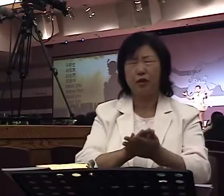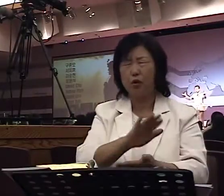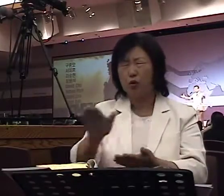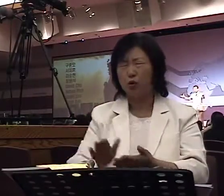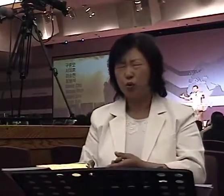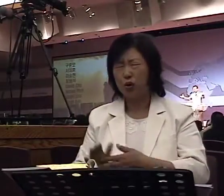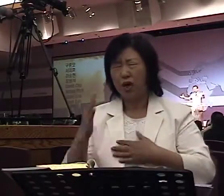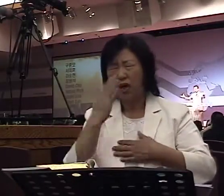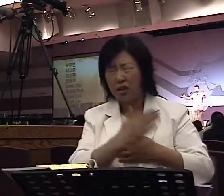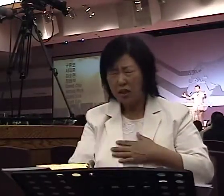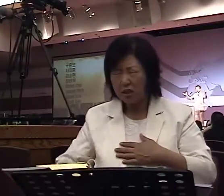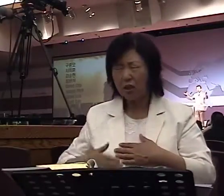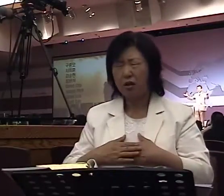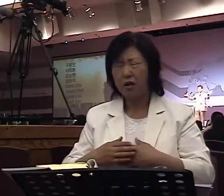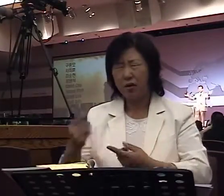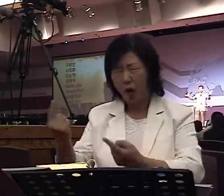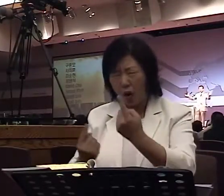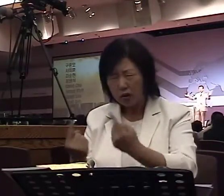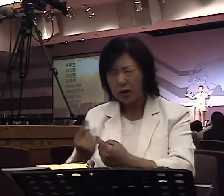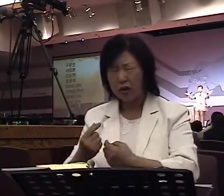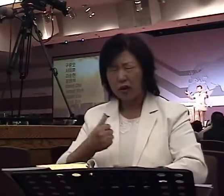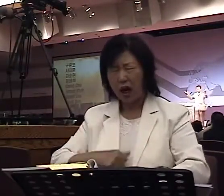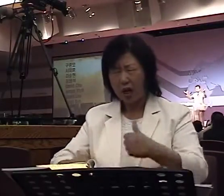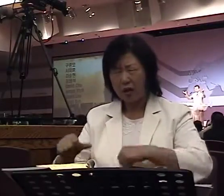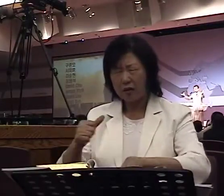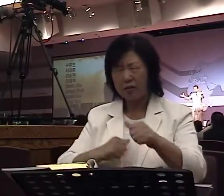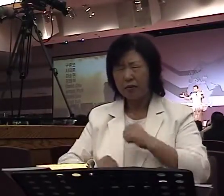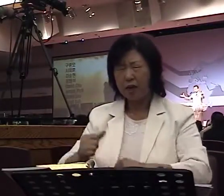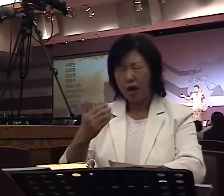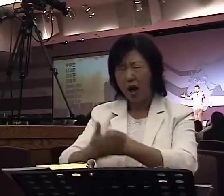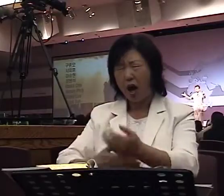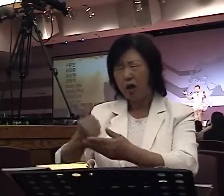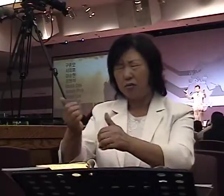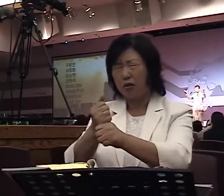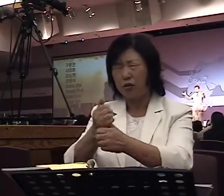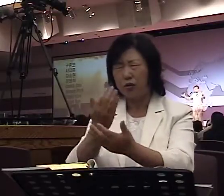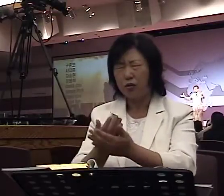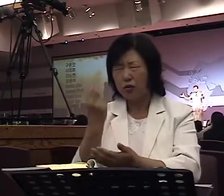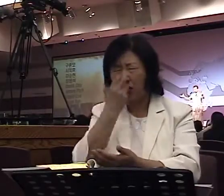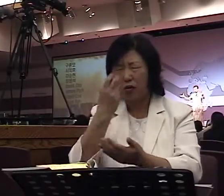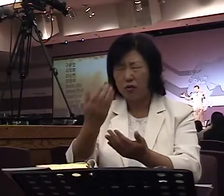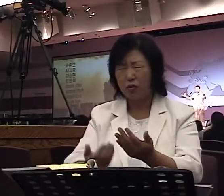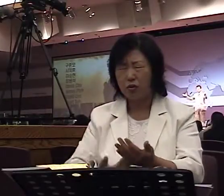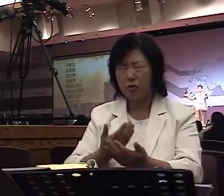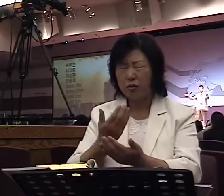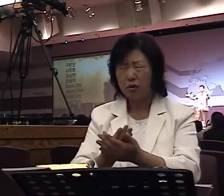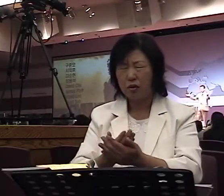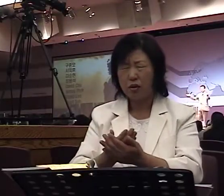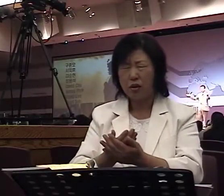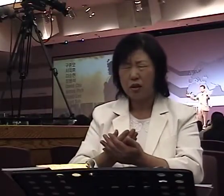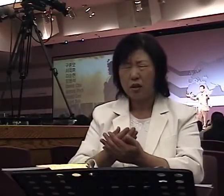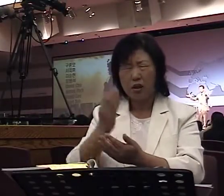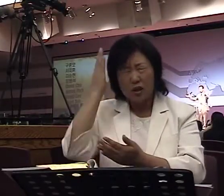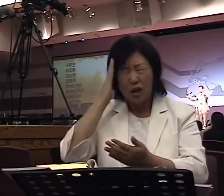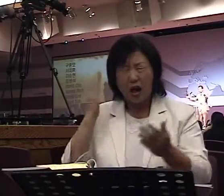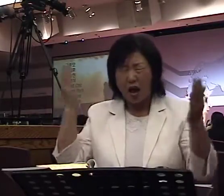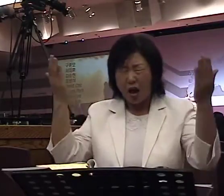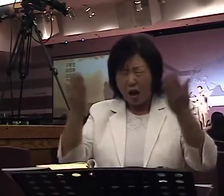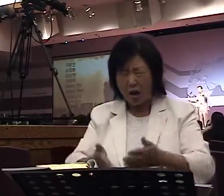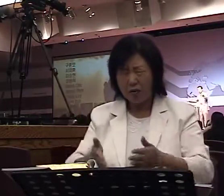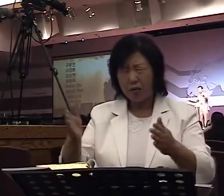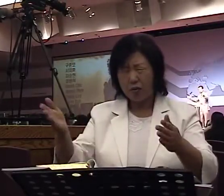지체요, 우리의 형제입니다. 우리의 아들입니다. 하나님, 붙잡아 주시고 지켜 주시옵소서. 사망의 음침한